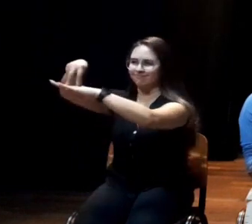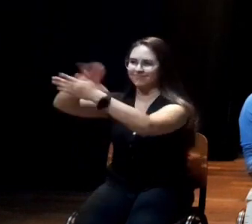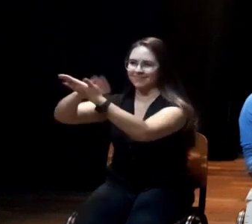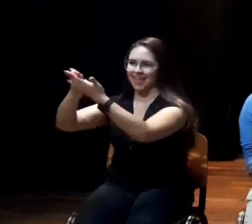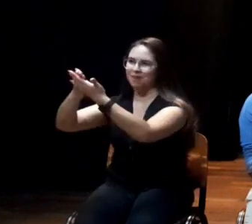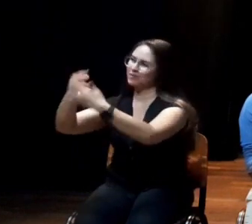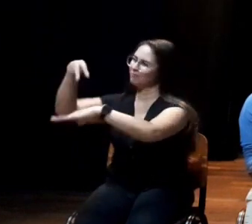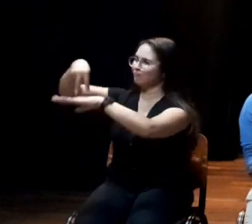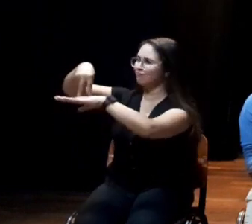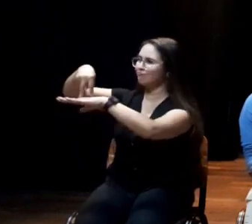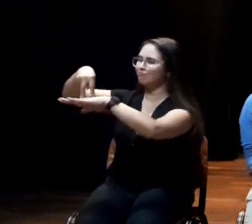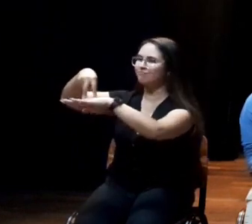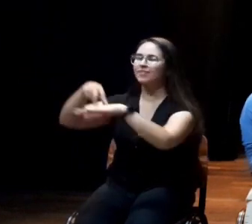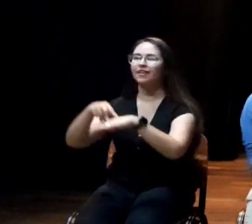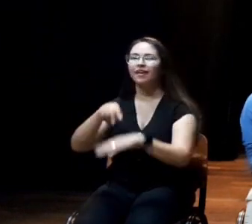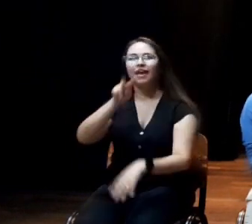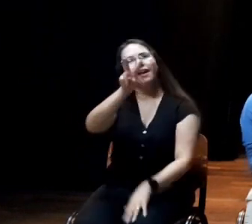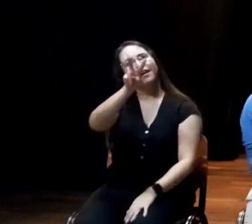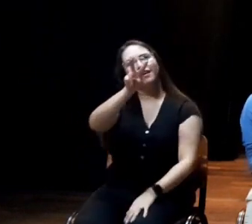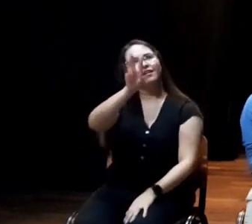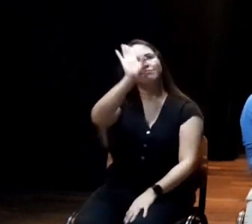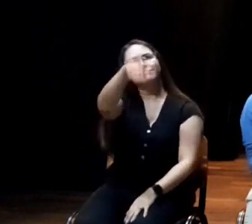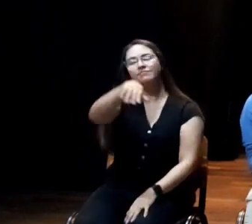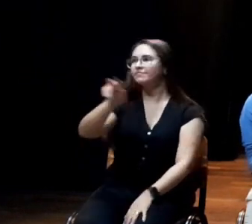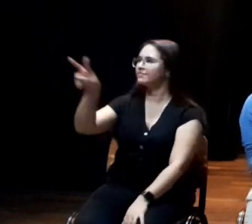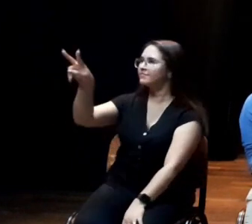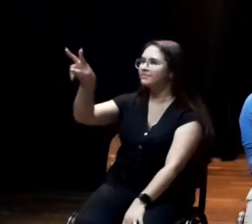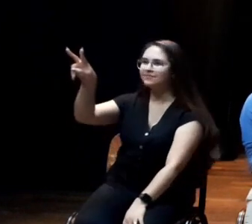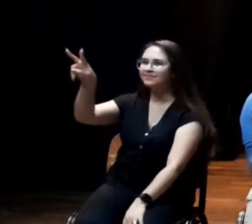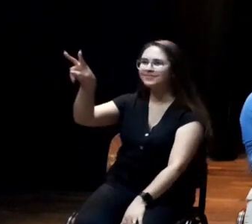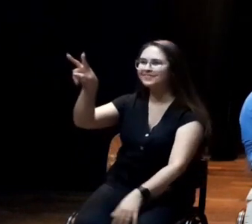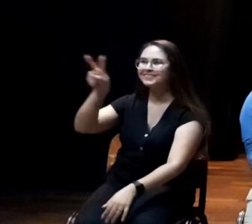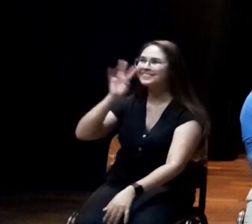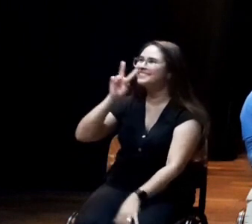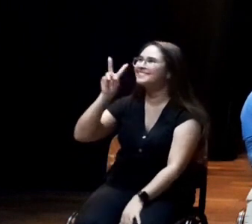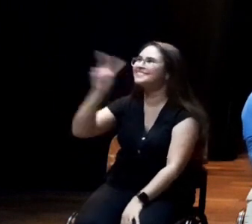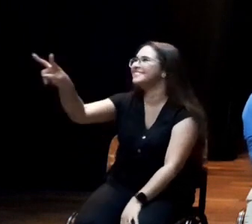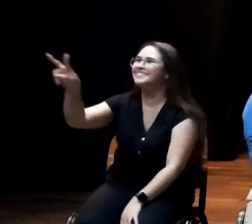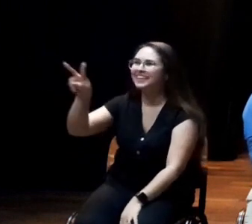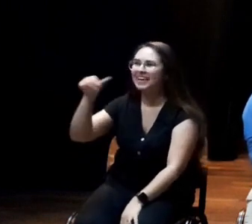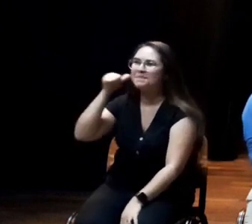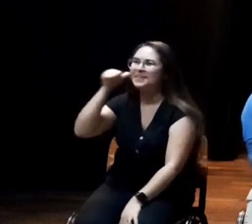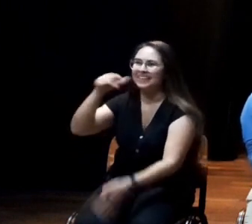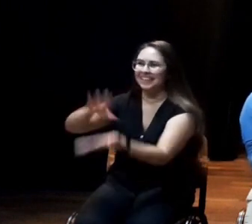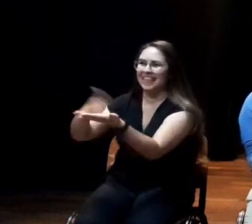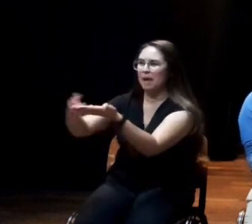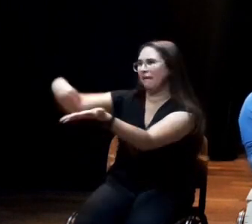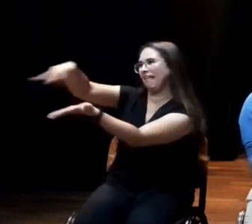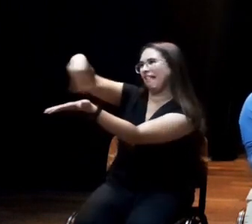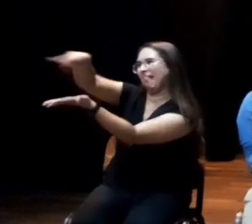interpretando, né? E aí eu parei de ver o show e comecei a assistir ela, porque assim, tava muito mais interessante.